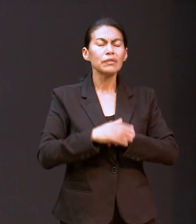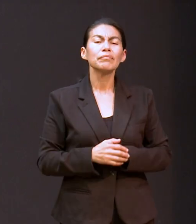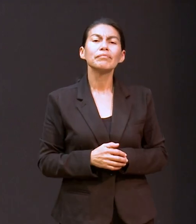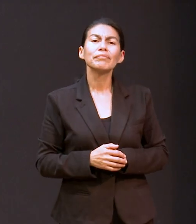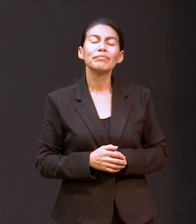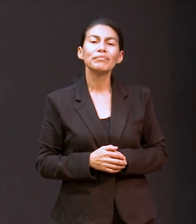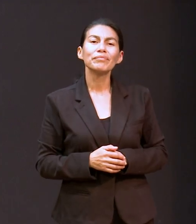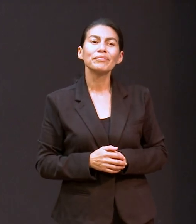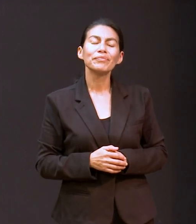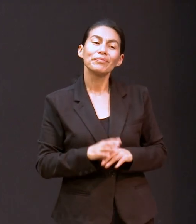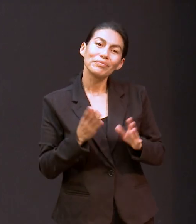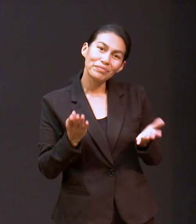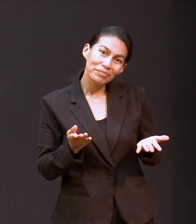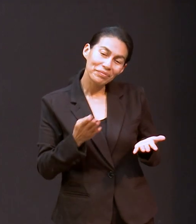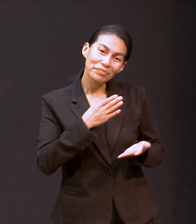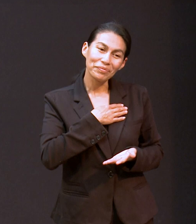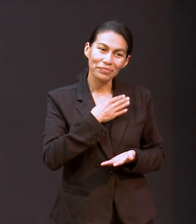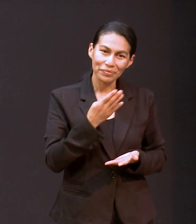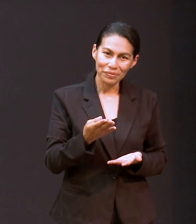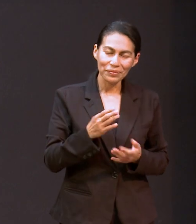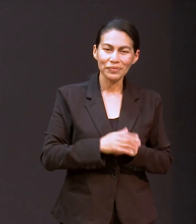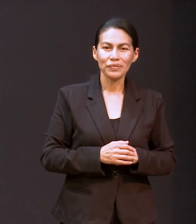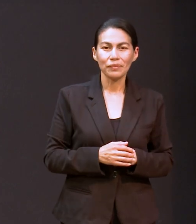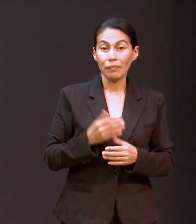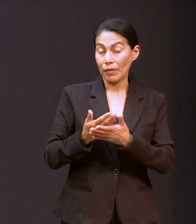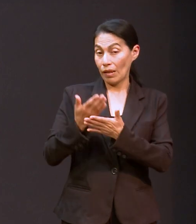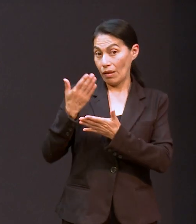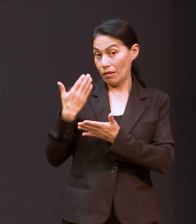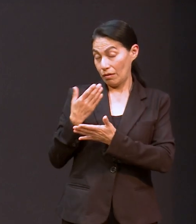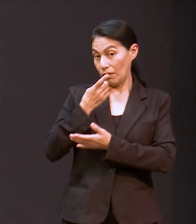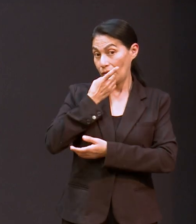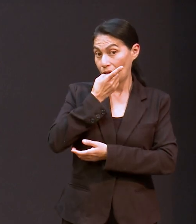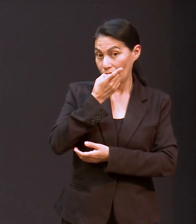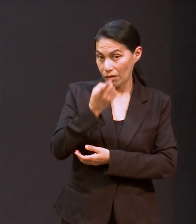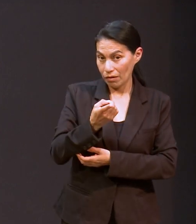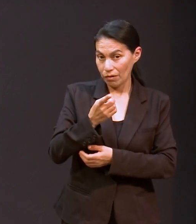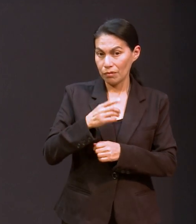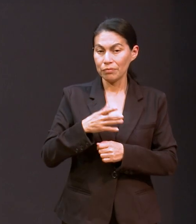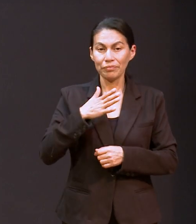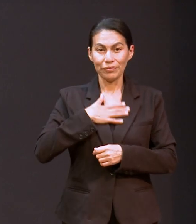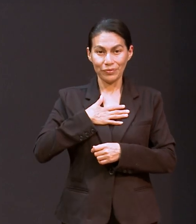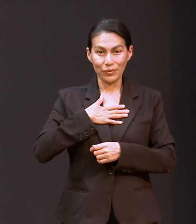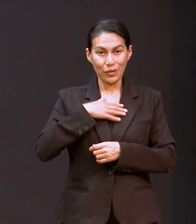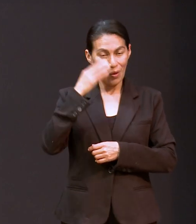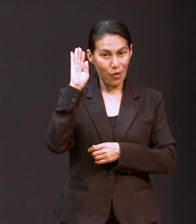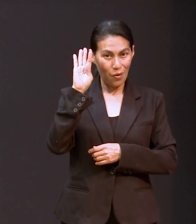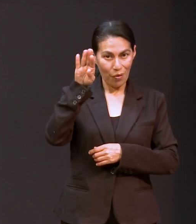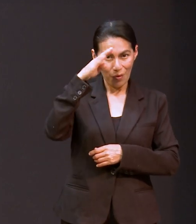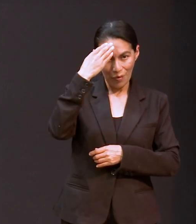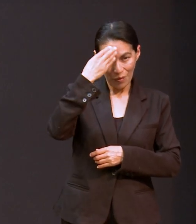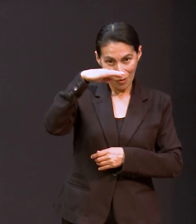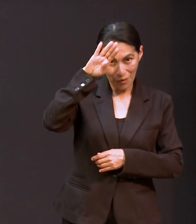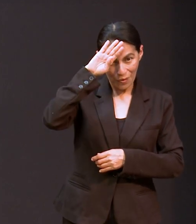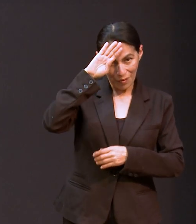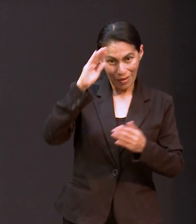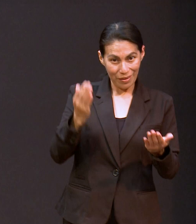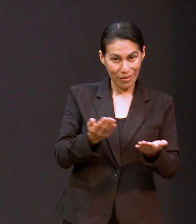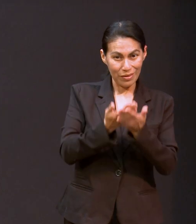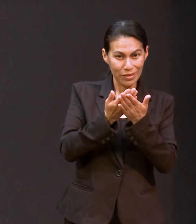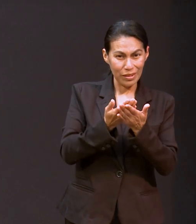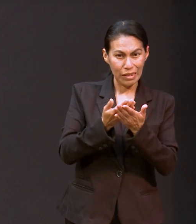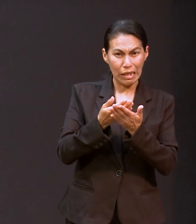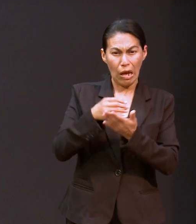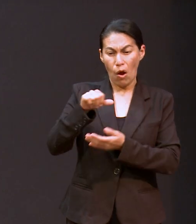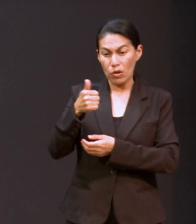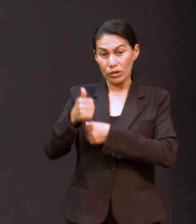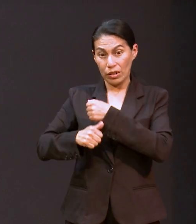contigo bueno lo bueno como usted había dicho nací en Cuba estuve en Cuba